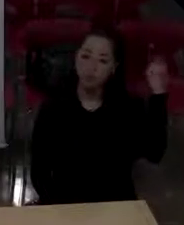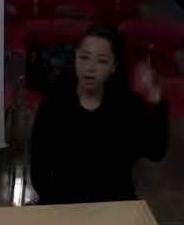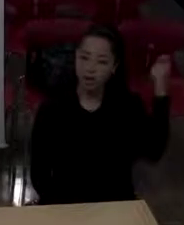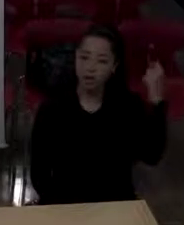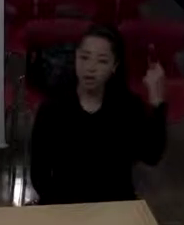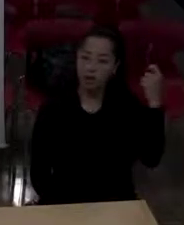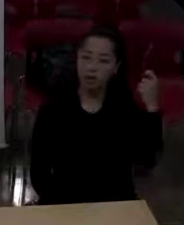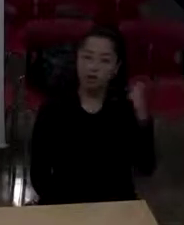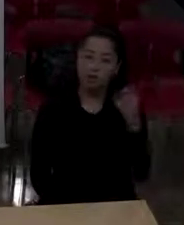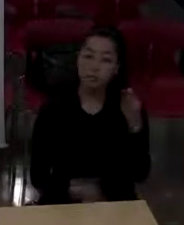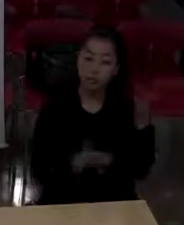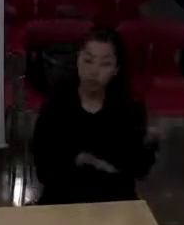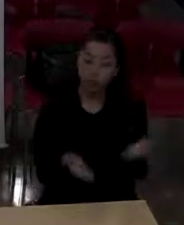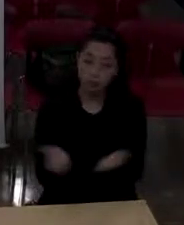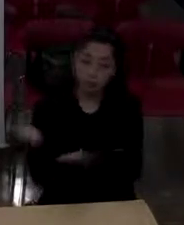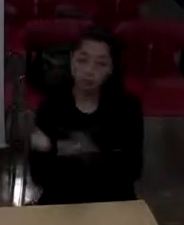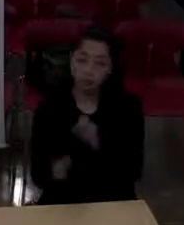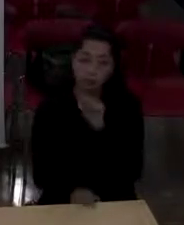Sí.